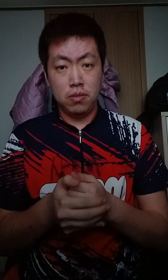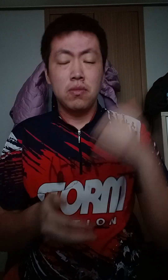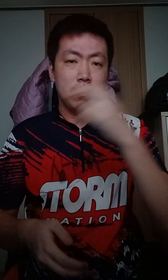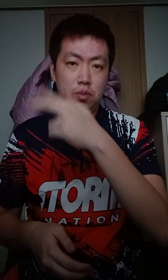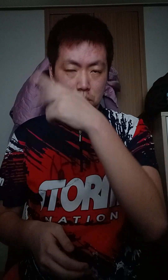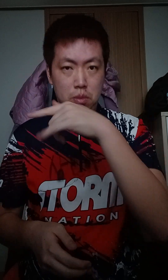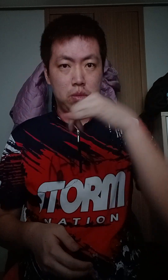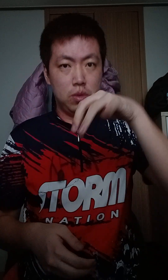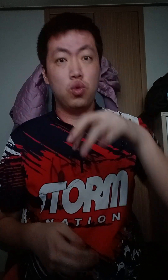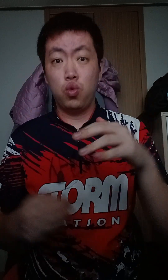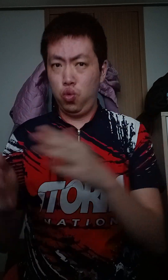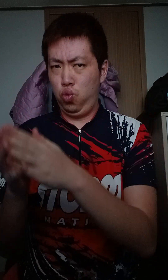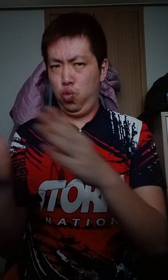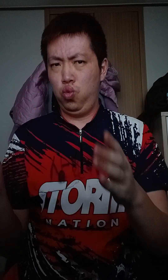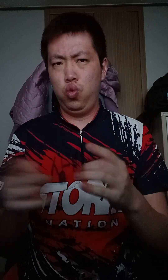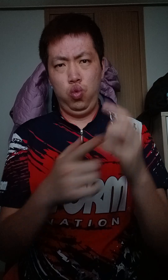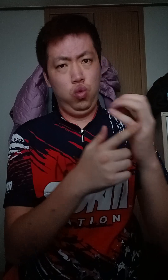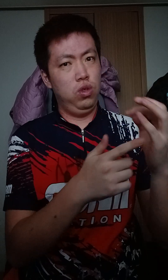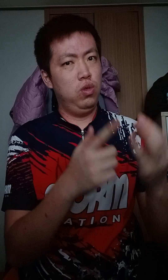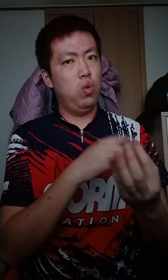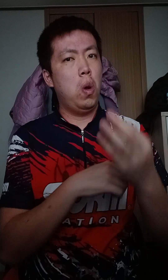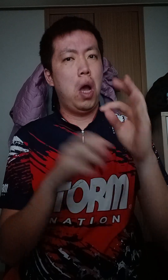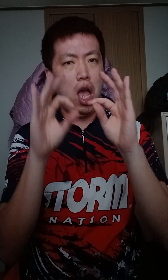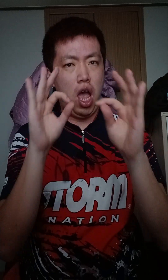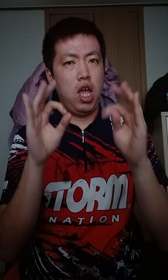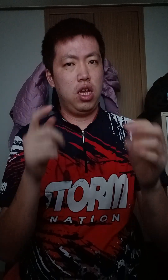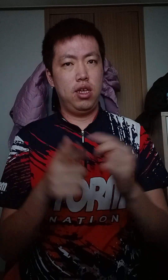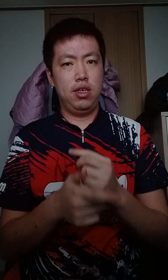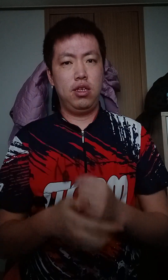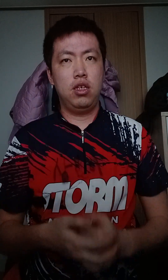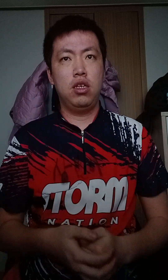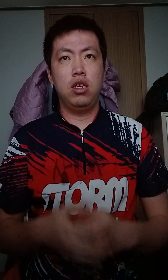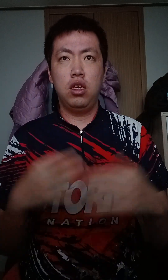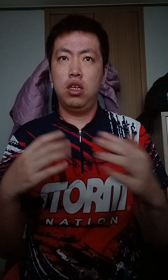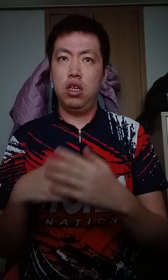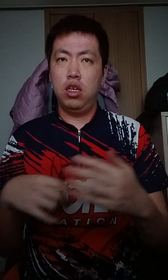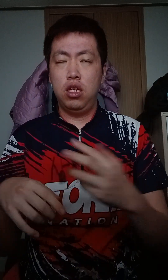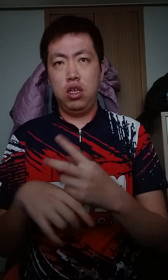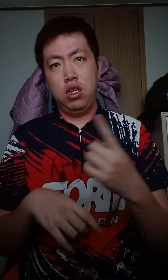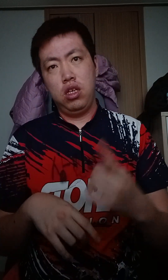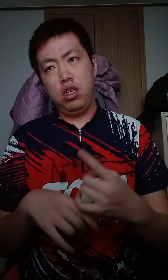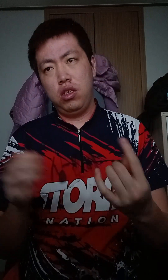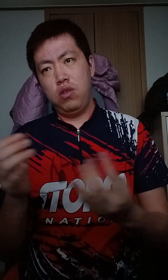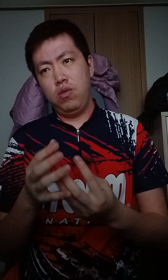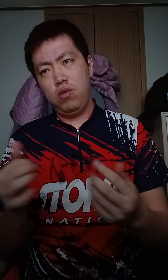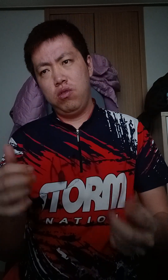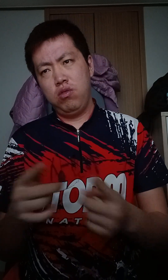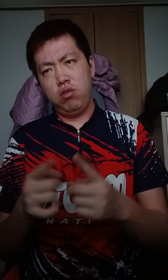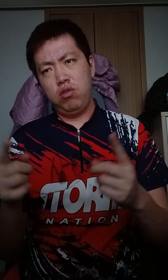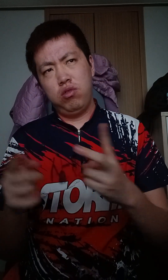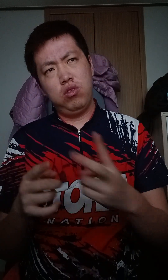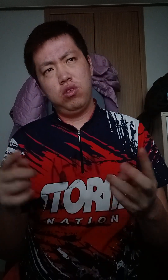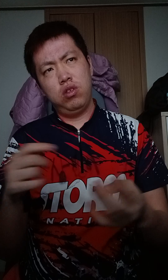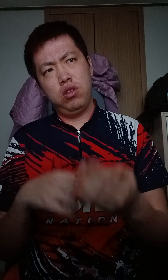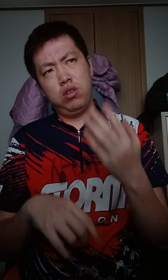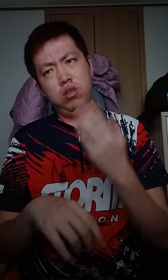찾아간 곳은 옆 건물의 한 장애인용 화장실. 센터와 같은 층에 있던 장애인용 화장실이 일주일 전 없어지고